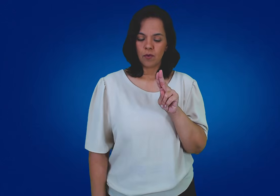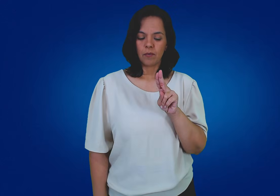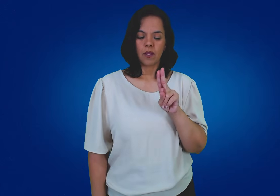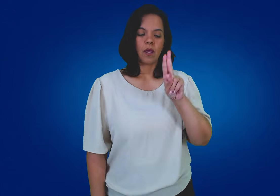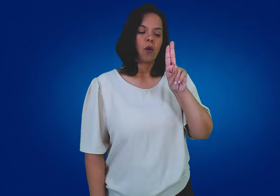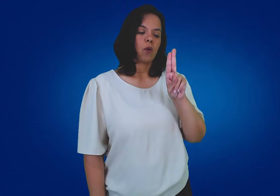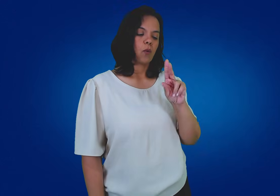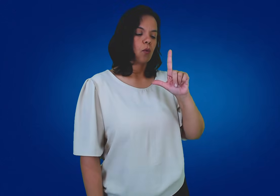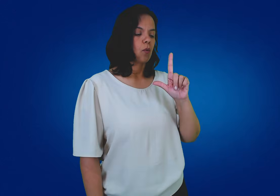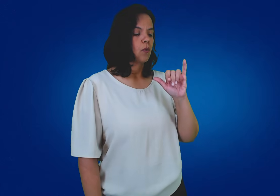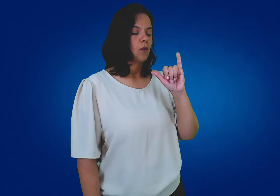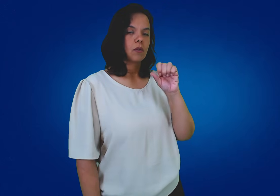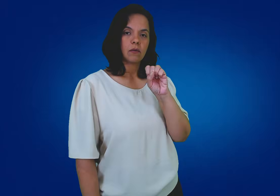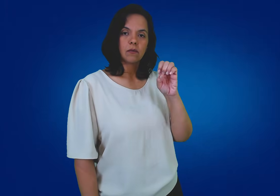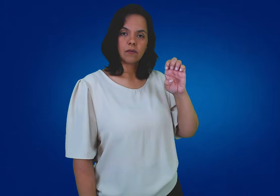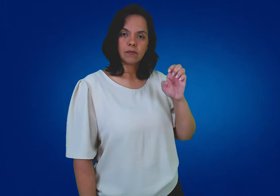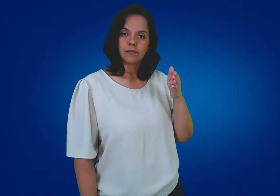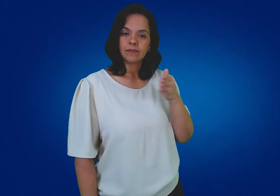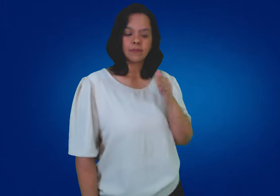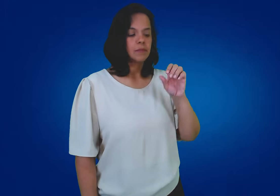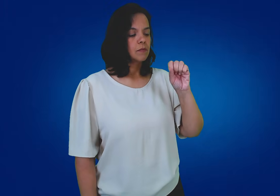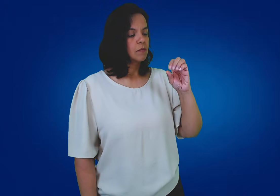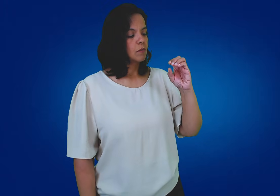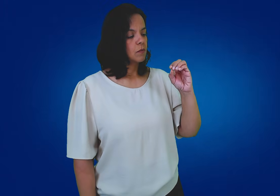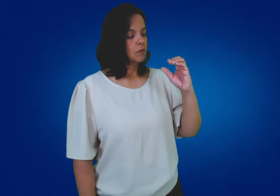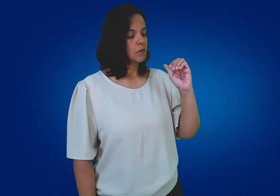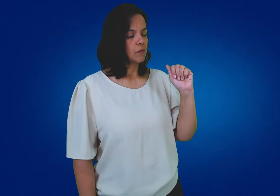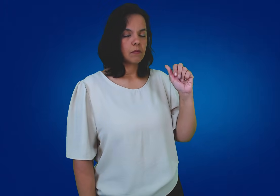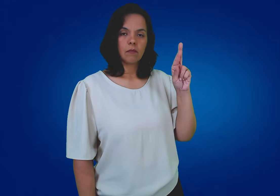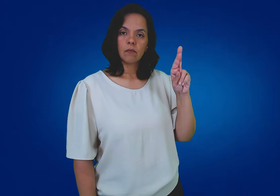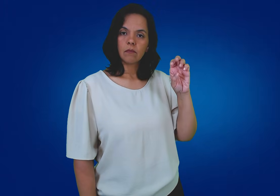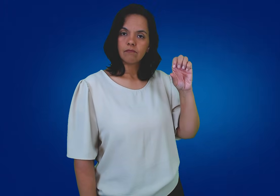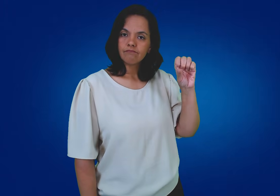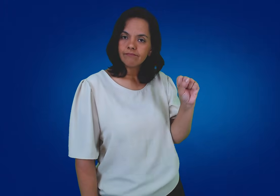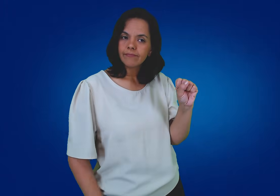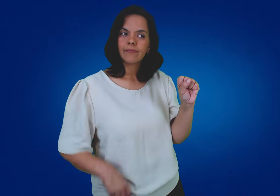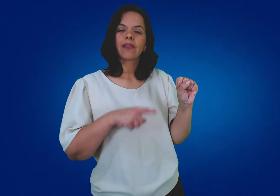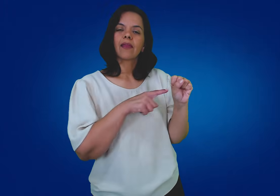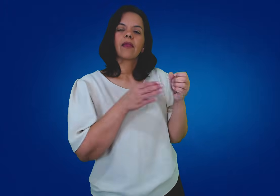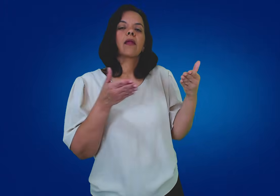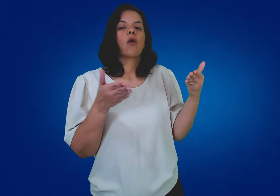Tem um homem, o nome dele é Ulisses Soares.